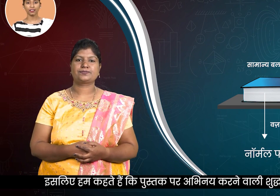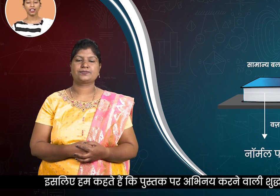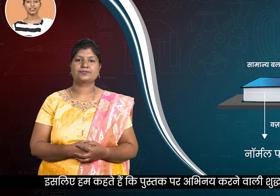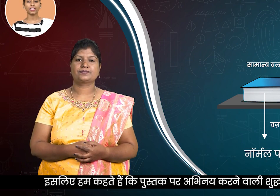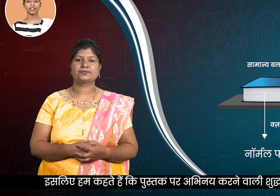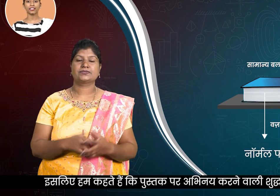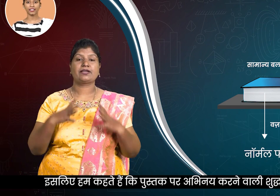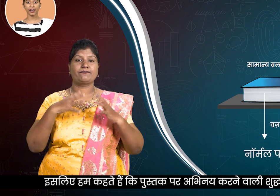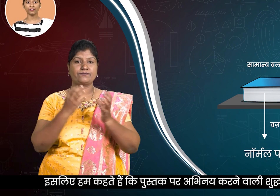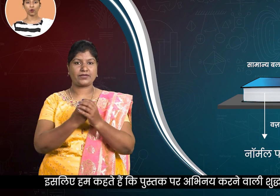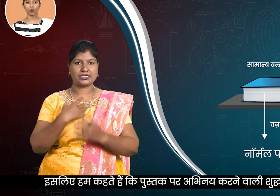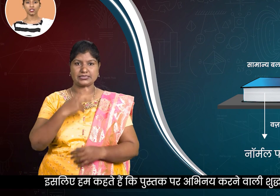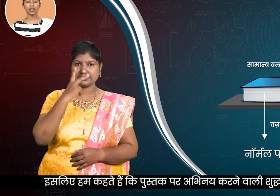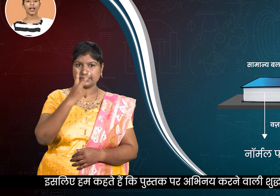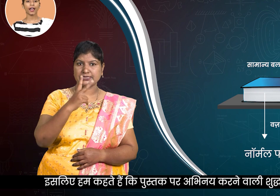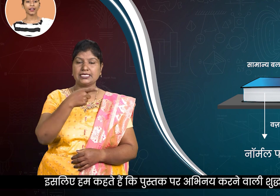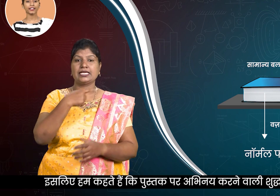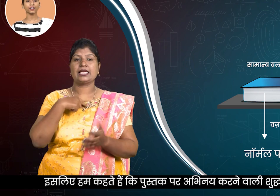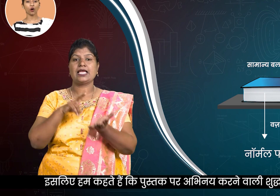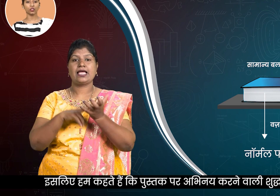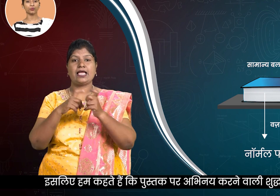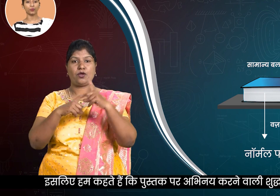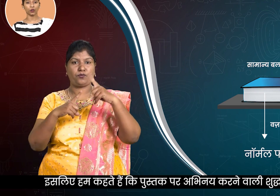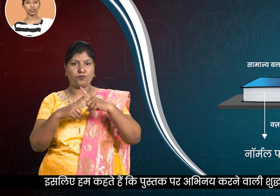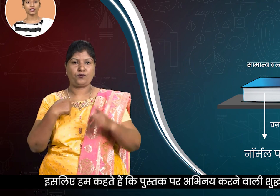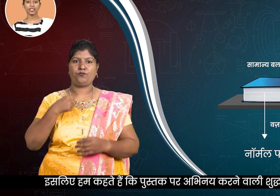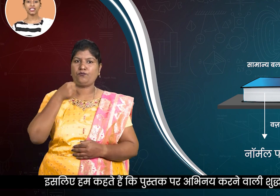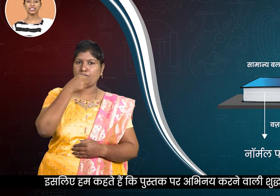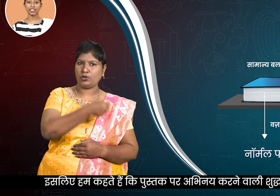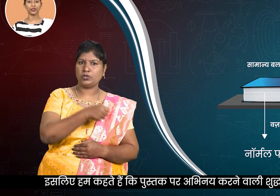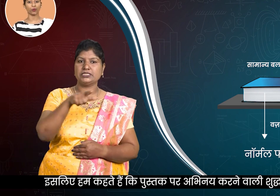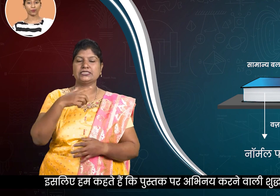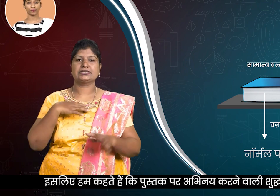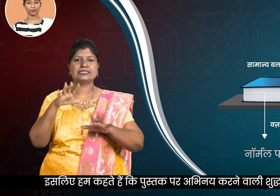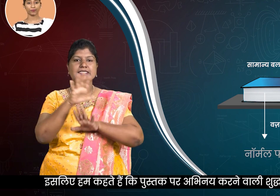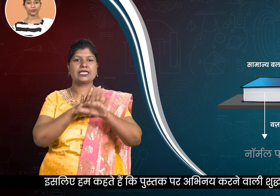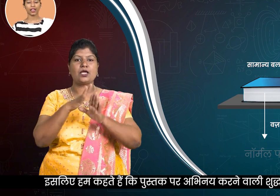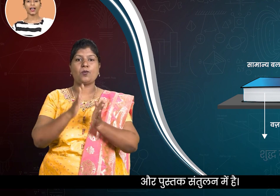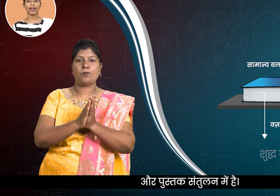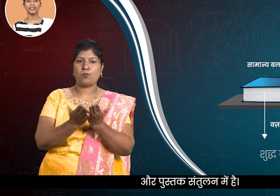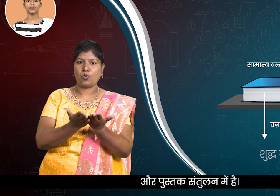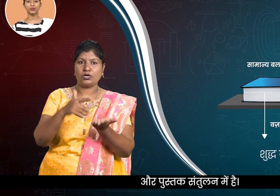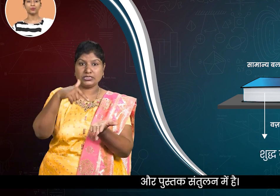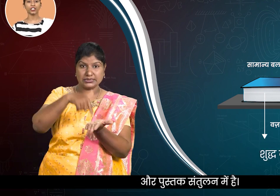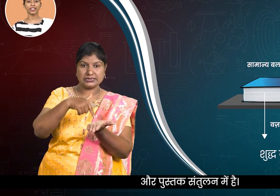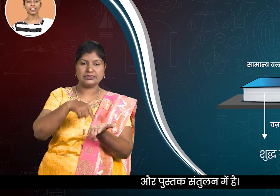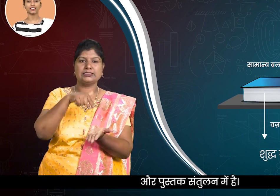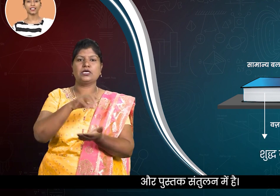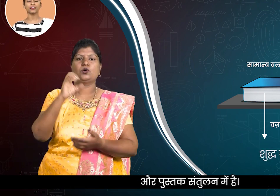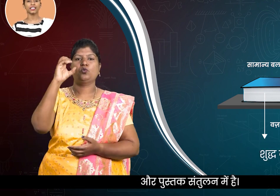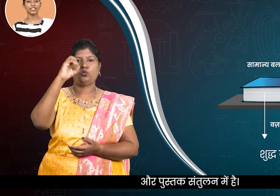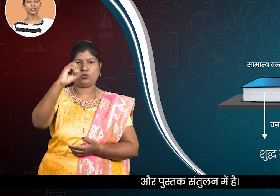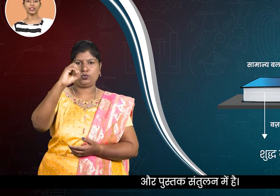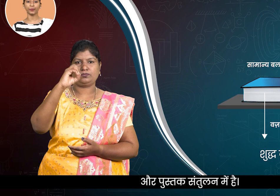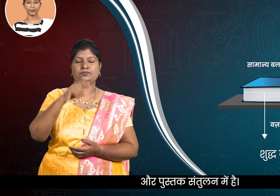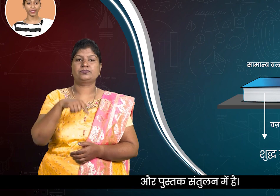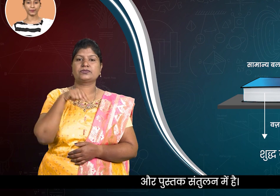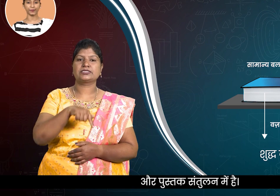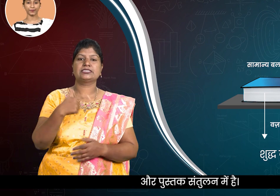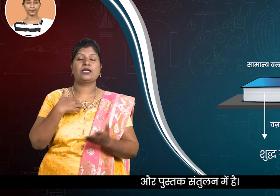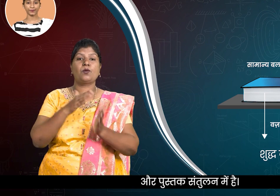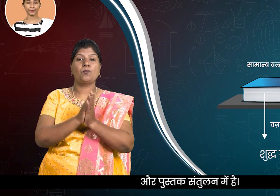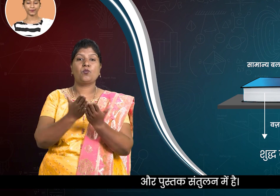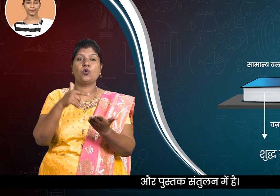इसलिए हम कहते हैं कि पुस्तक पर अभिनय करने वाली शुद्ध शक्ति शून्य है और पुस्तक संतुलन में